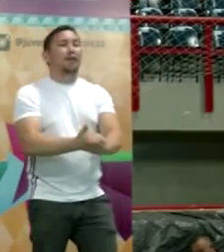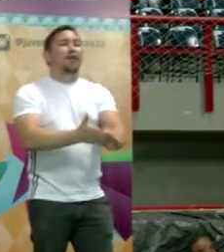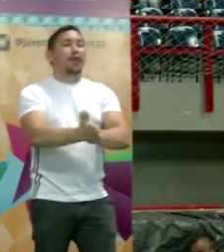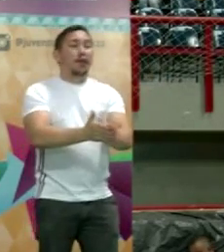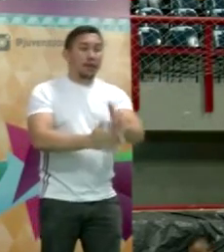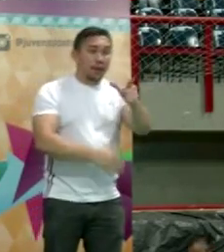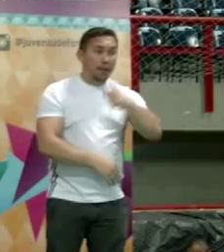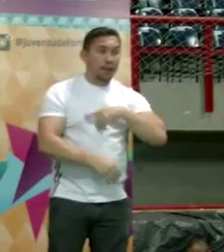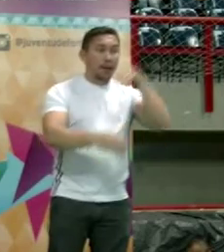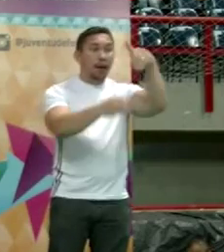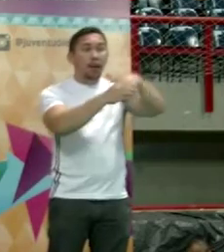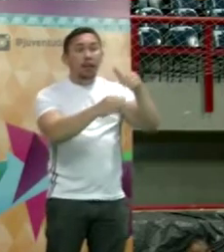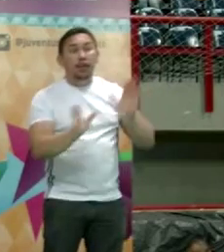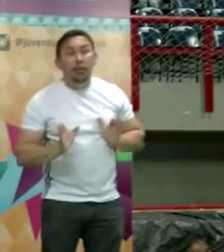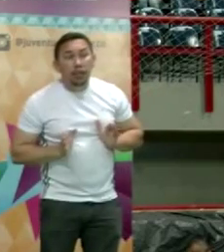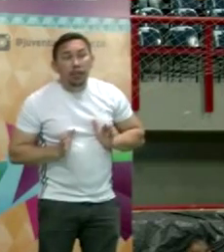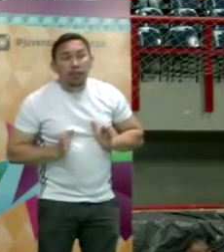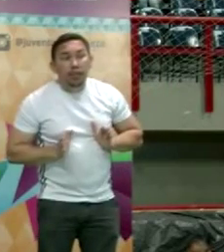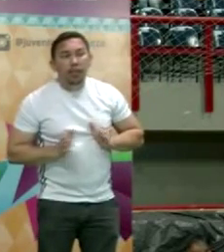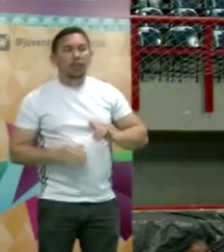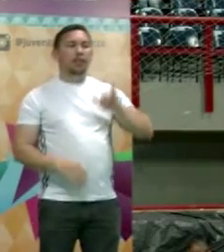Então, a eleição era